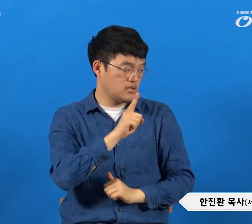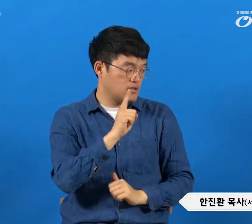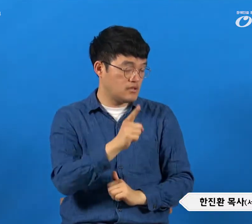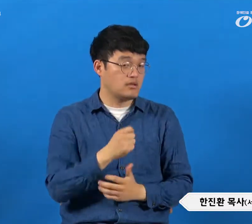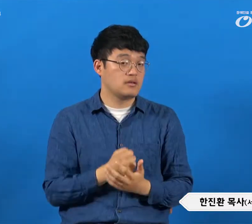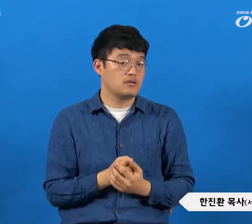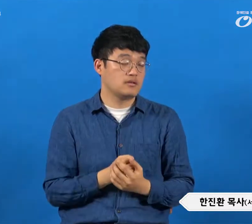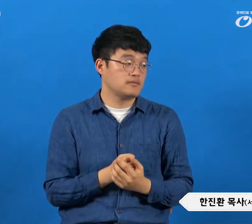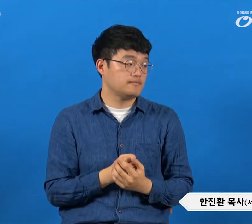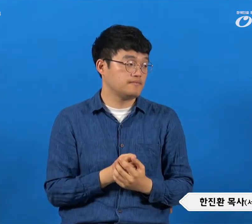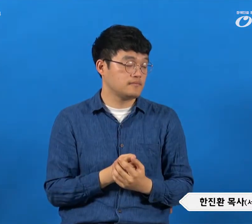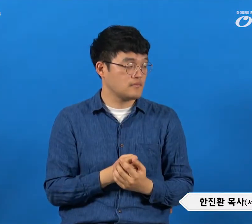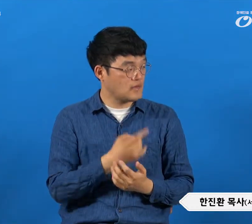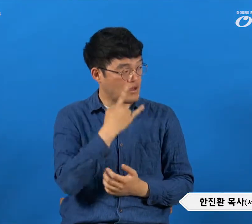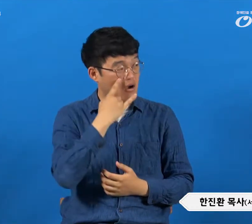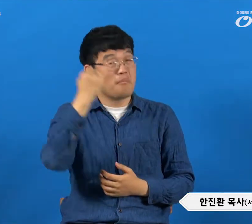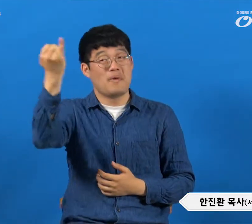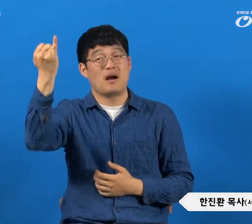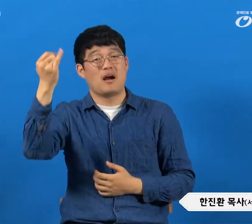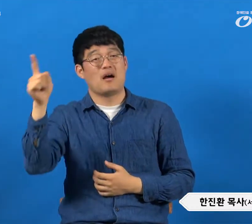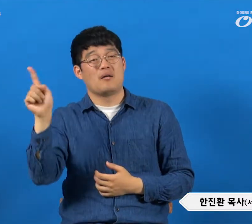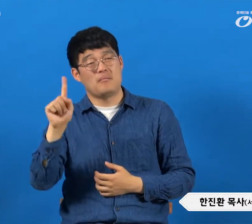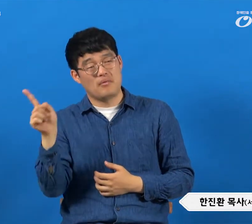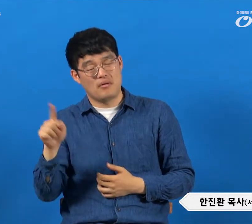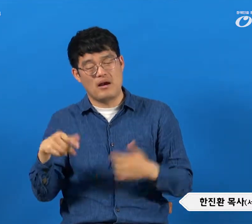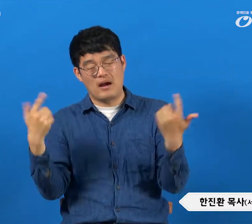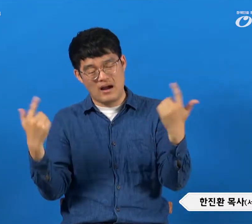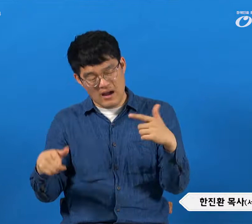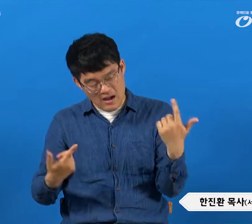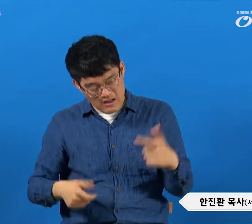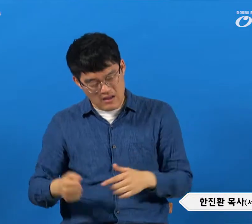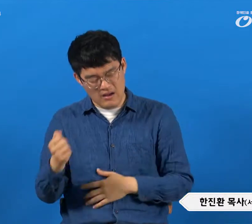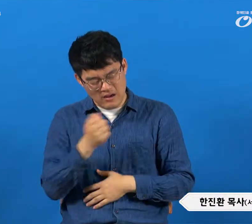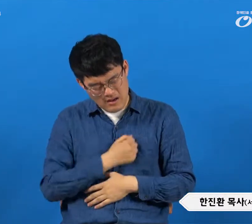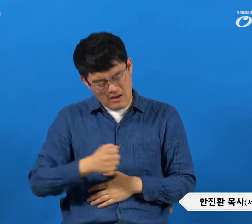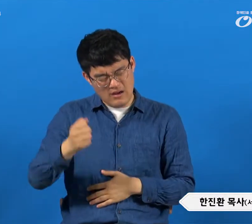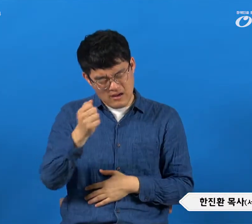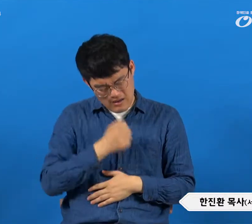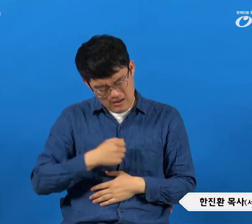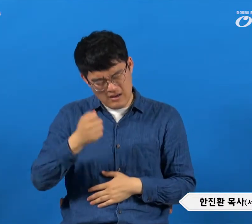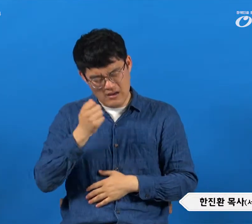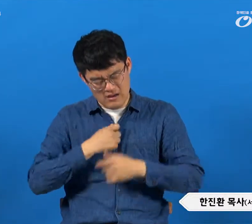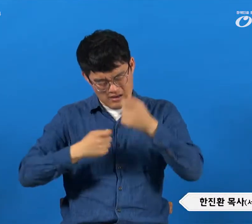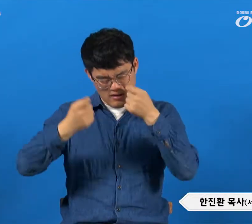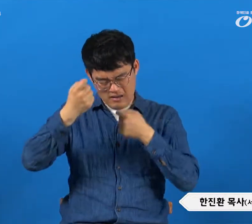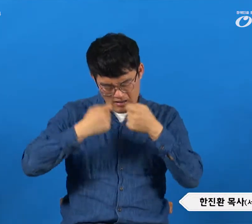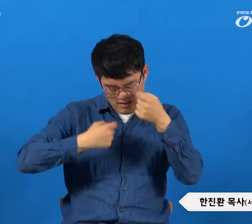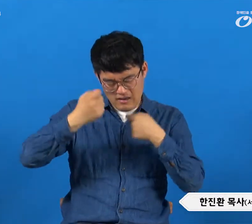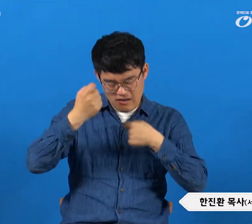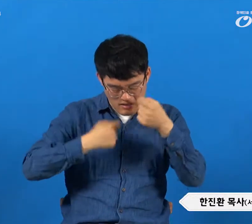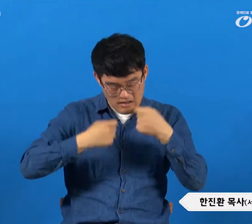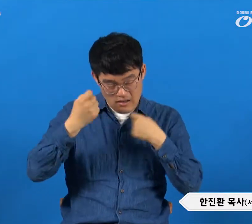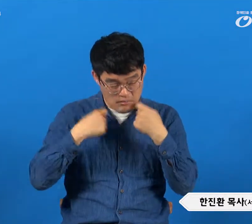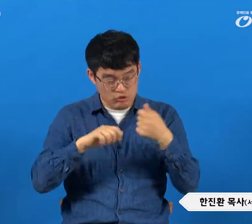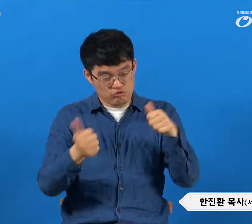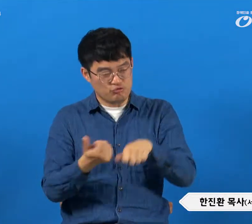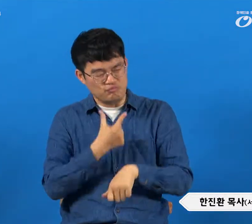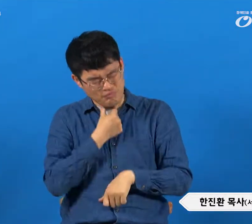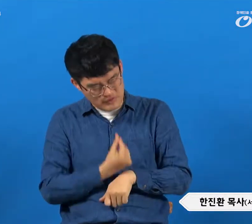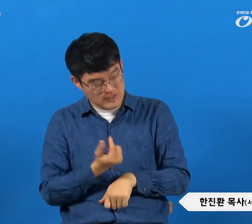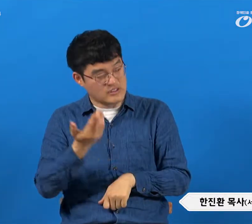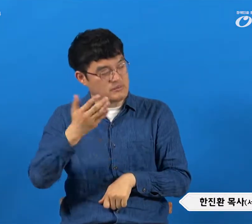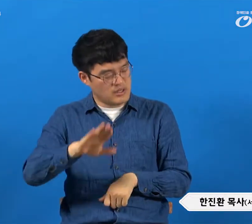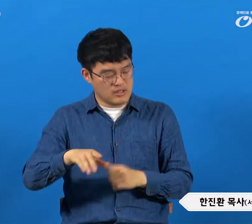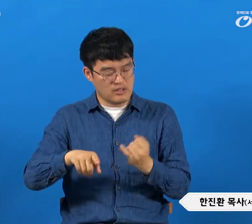것입니다. 그러면서 엄마가 수없이 탄식하고 절망했다는 것입니다. 죽고